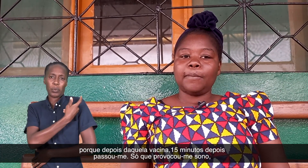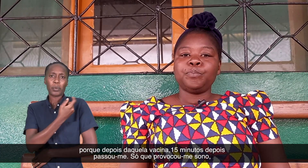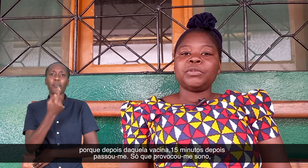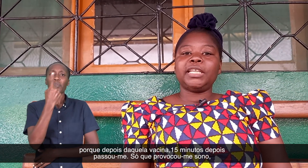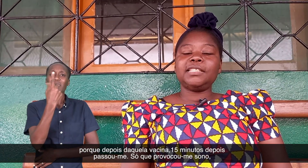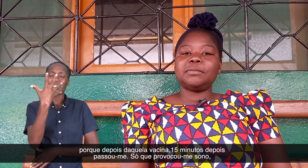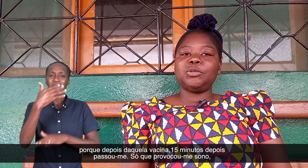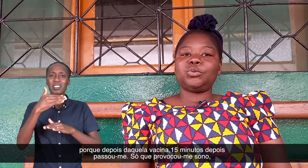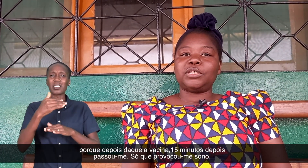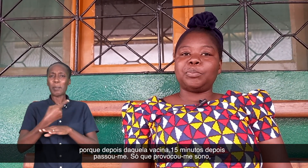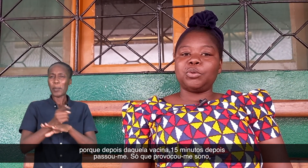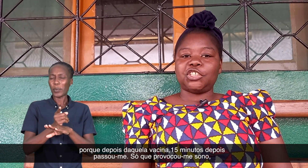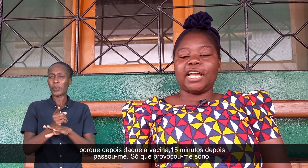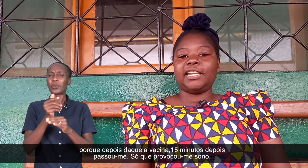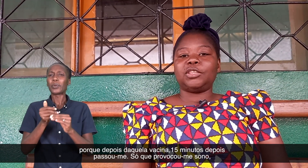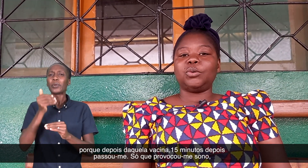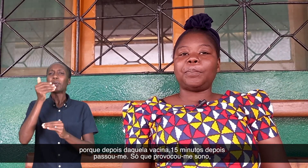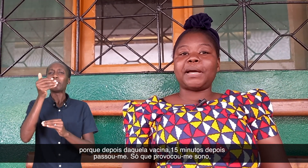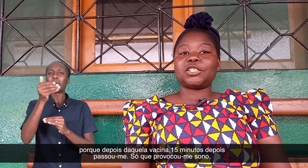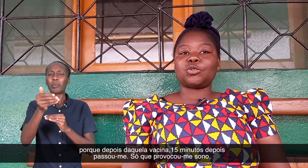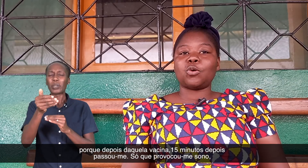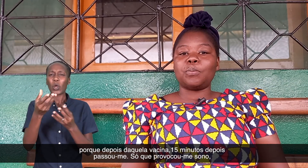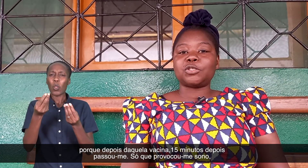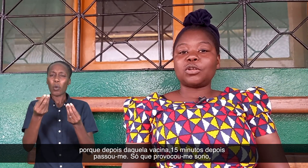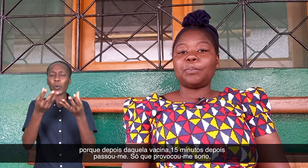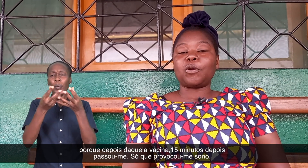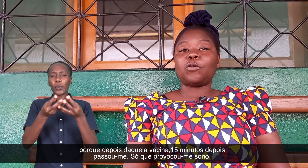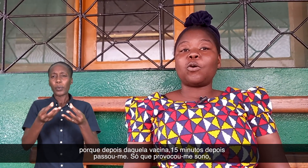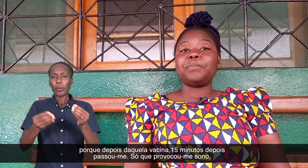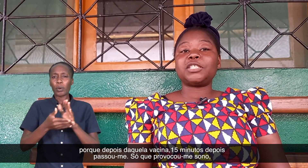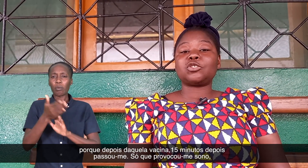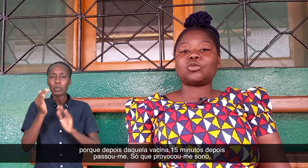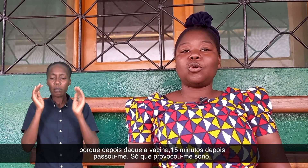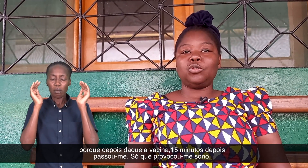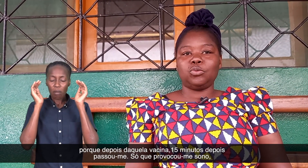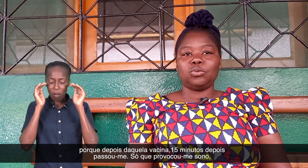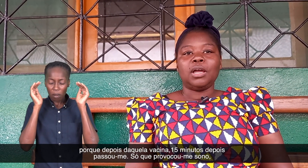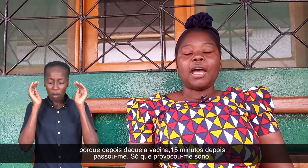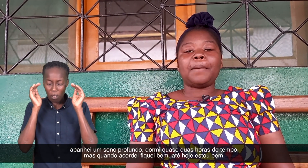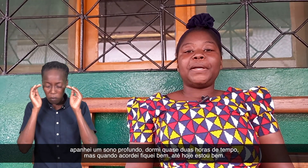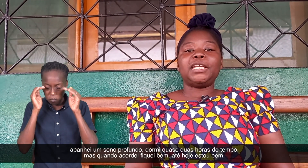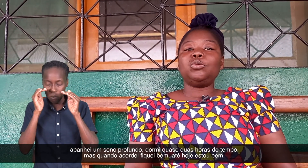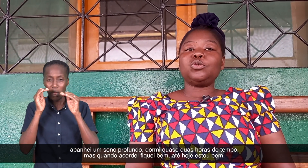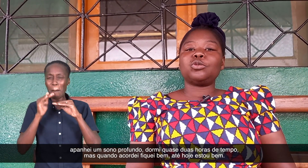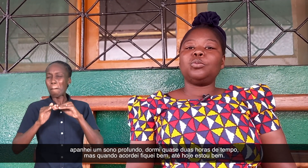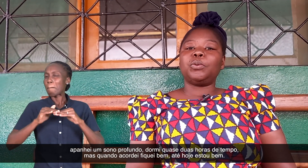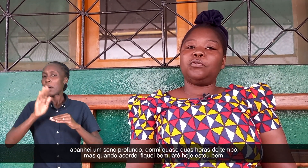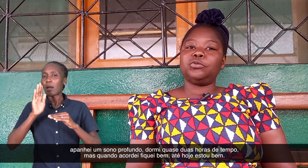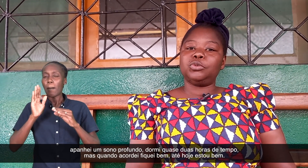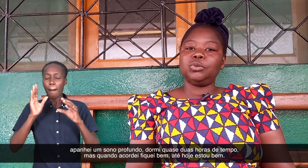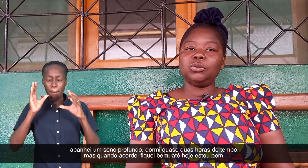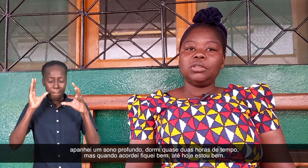vacina, 15 minutos depois, aquela dor passou-me, só que provocou-me sono. Apanhei um